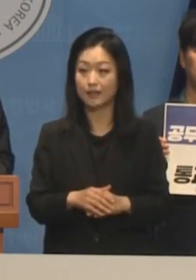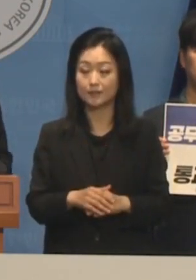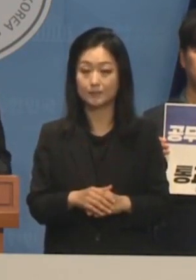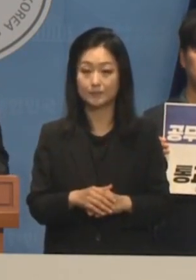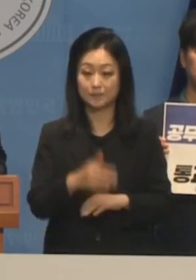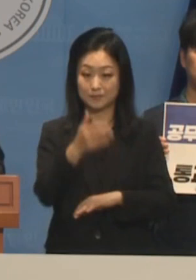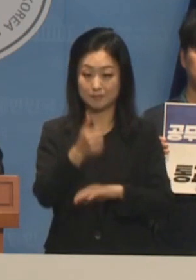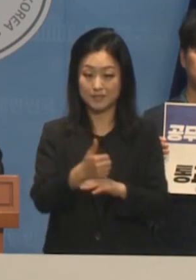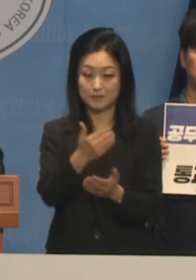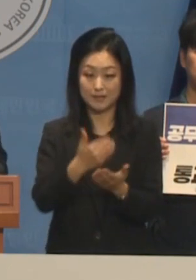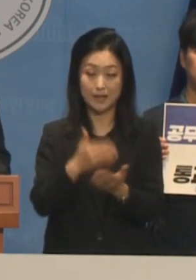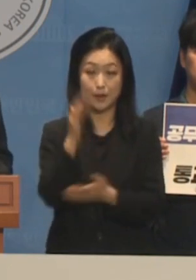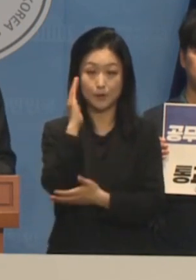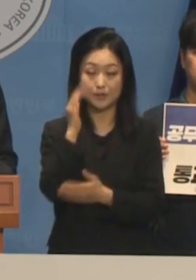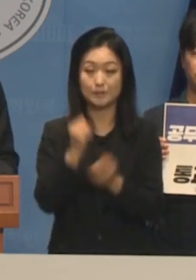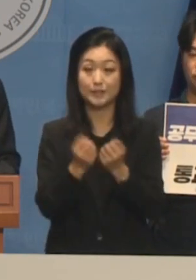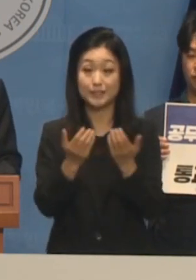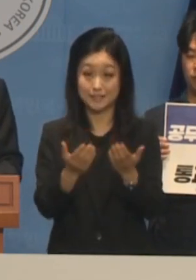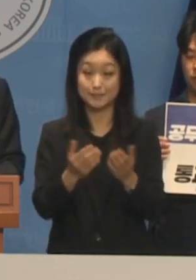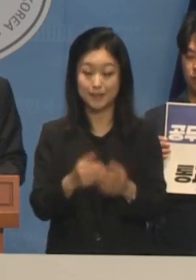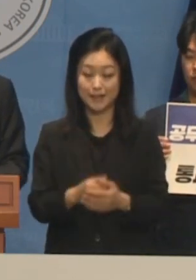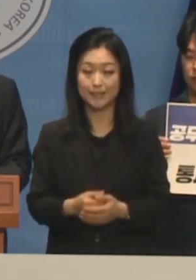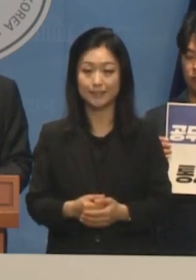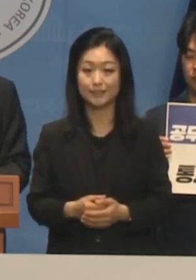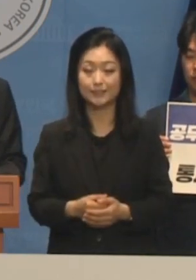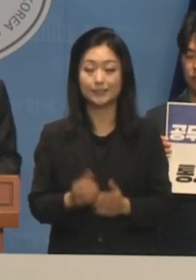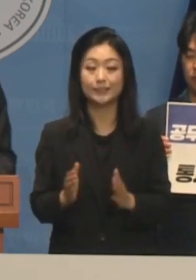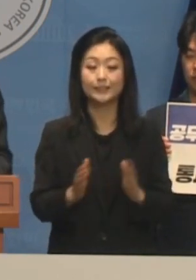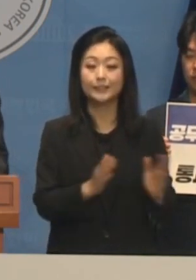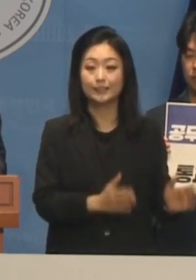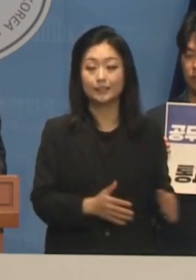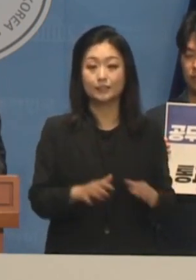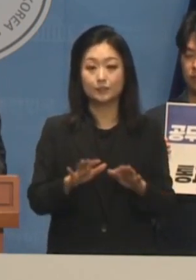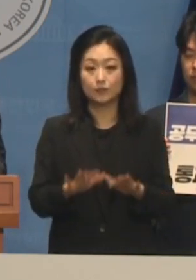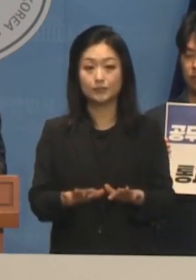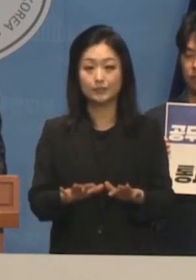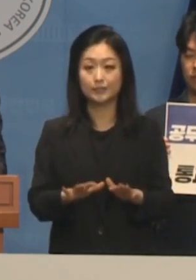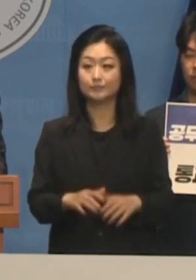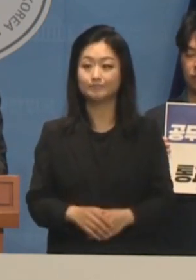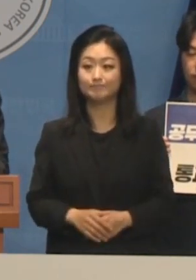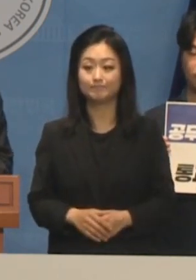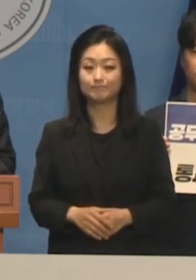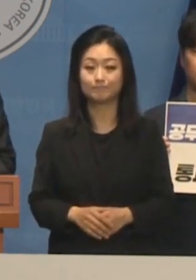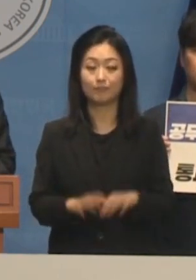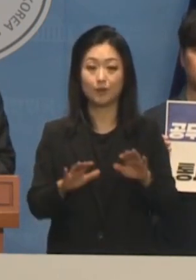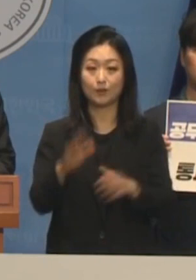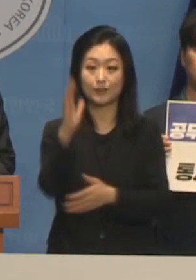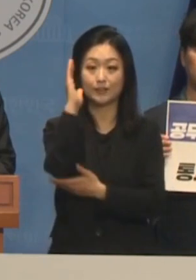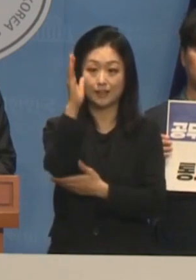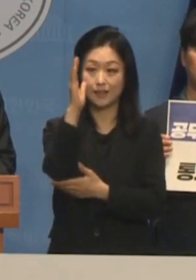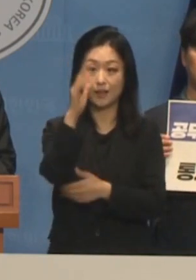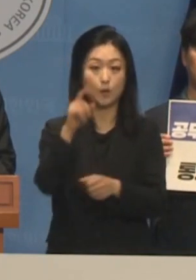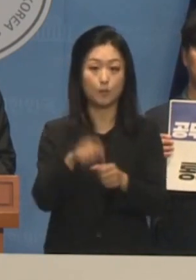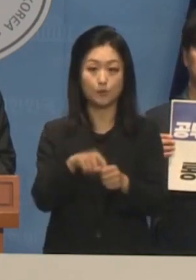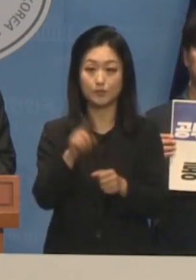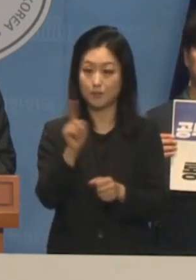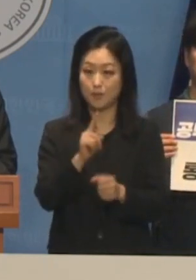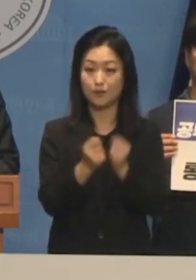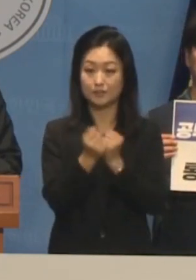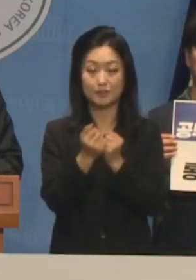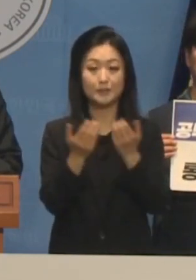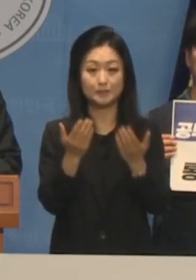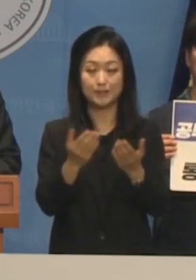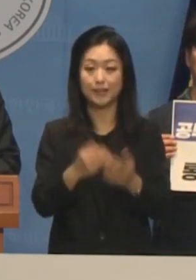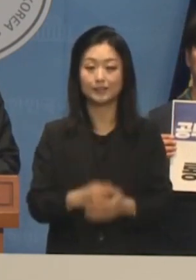기자회견문을 낭독해 주시겠습니다. 그러면은 오늘 기자회견 취지에 대해서 설명드리고